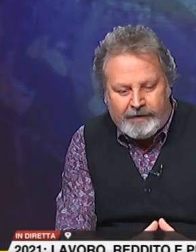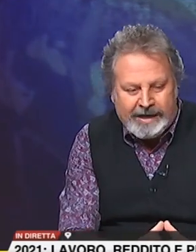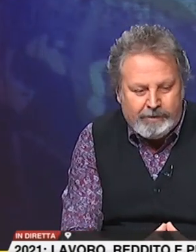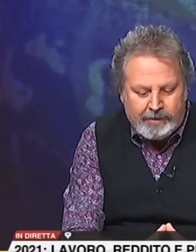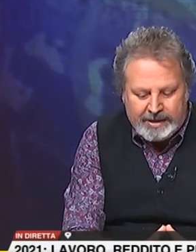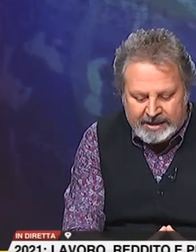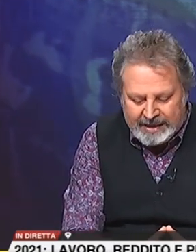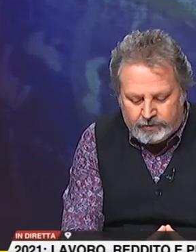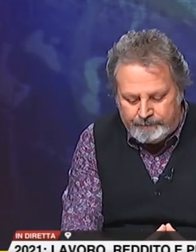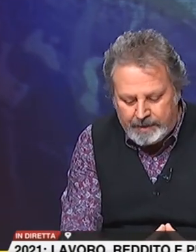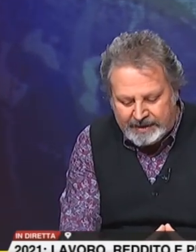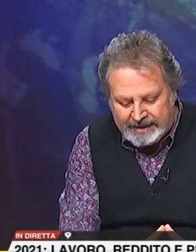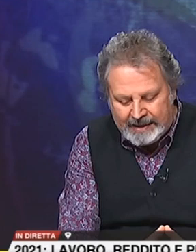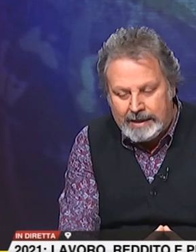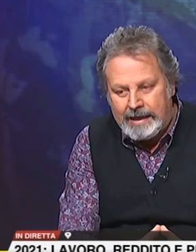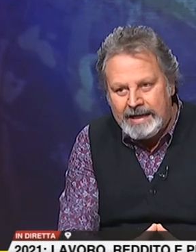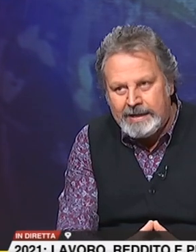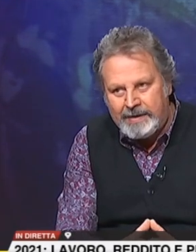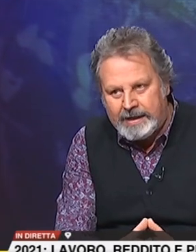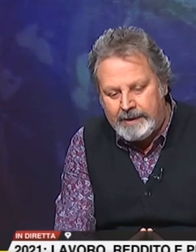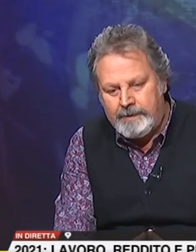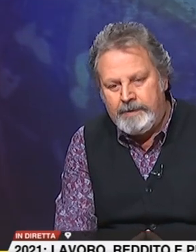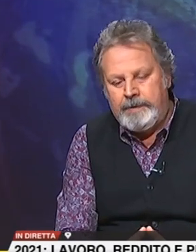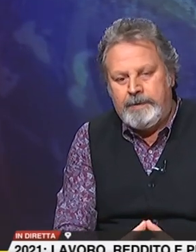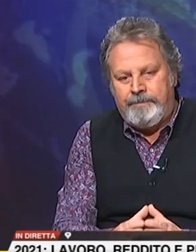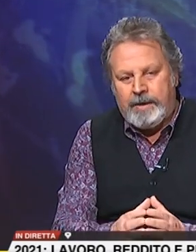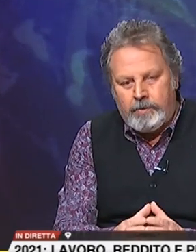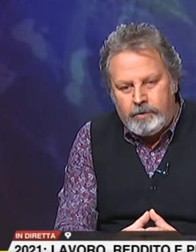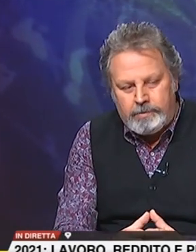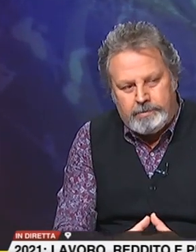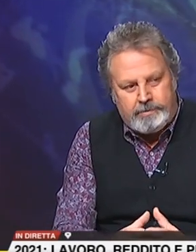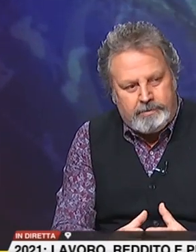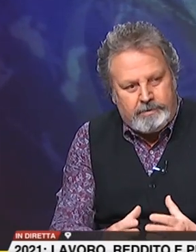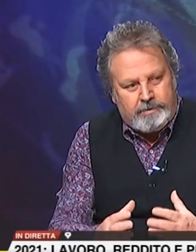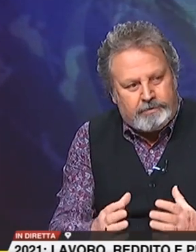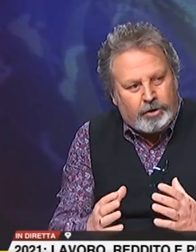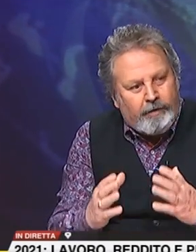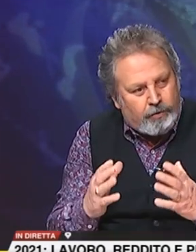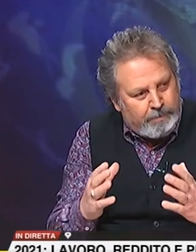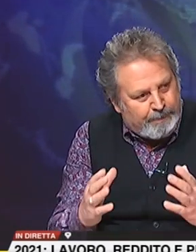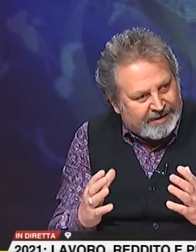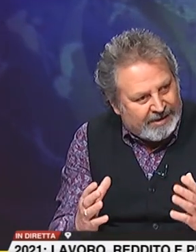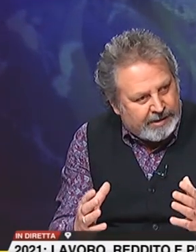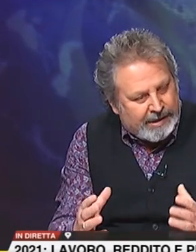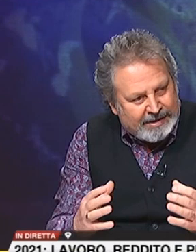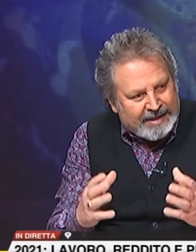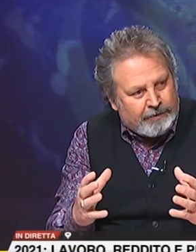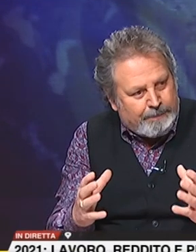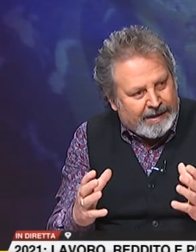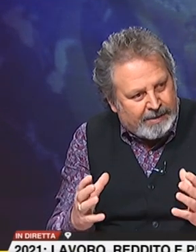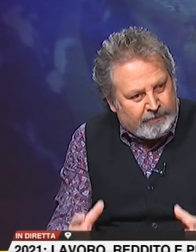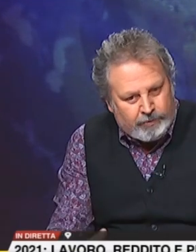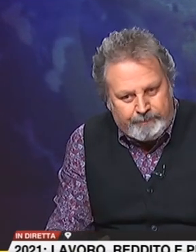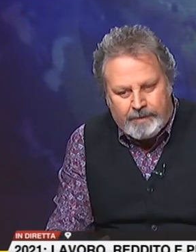devono fare quello che ha indicato Mattarella, anche perché o trovano come partiti all'interno